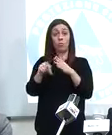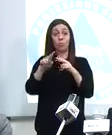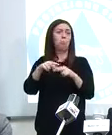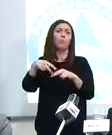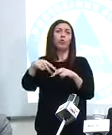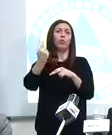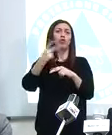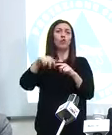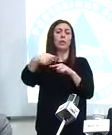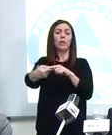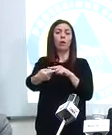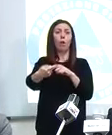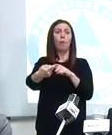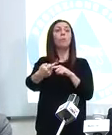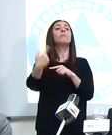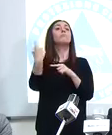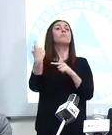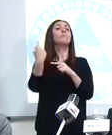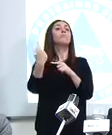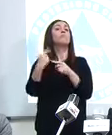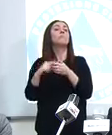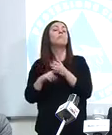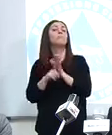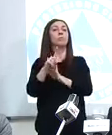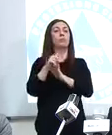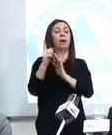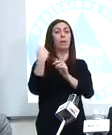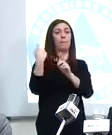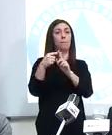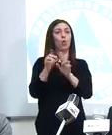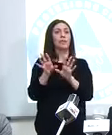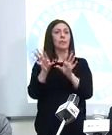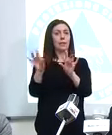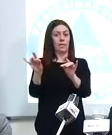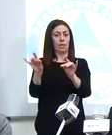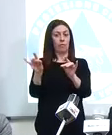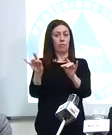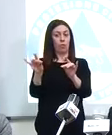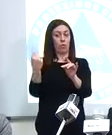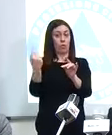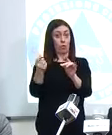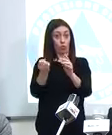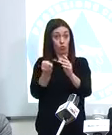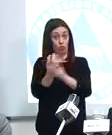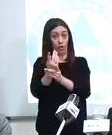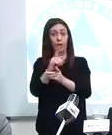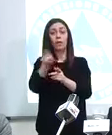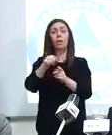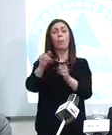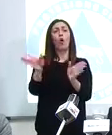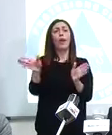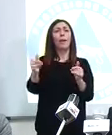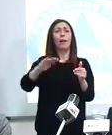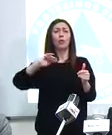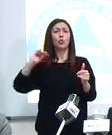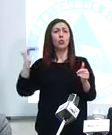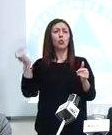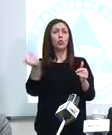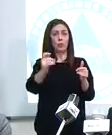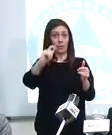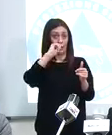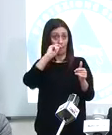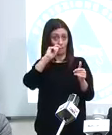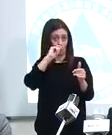facciamo il tampone a tutto il reparto. Ed è capitato a Campo San Piero, come in altri ospedali, che in